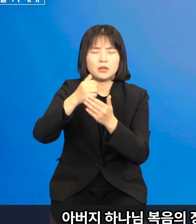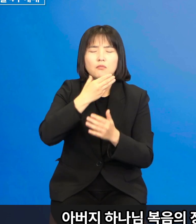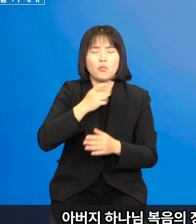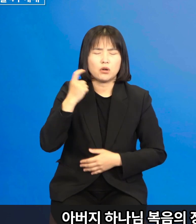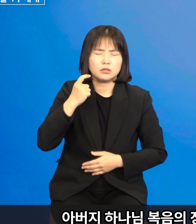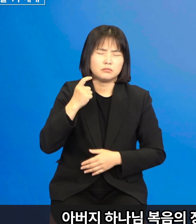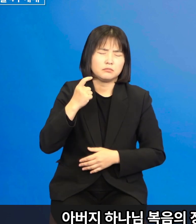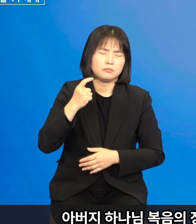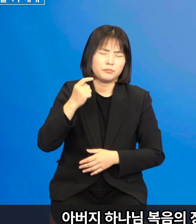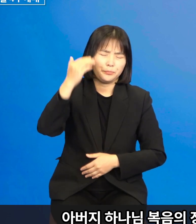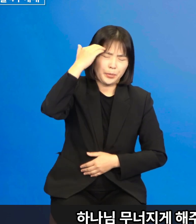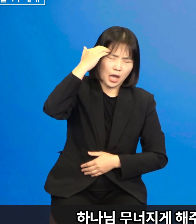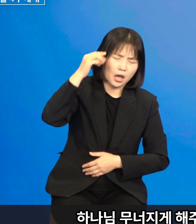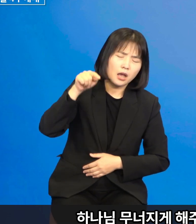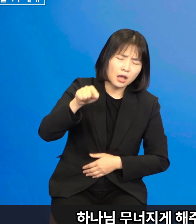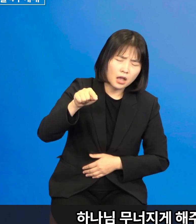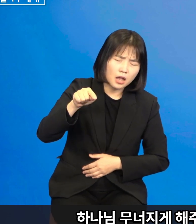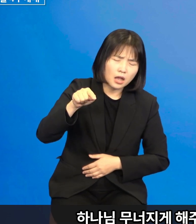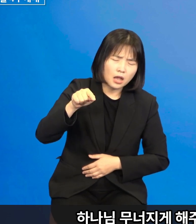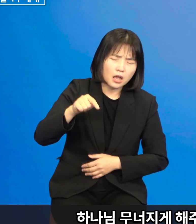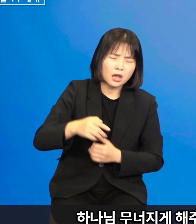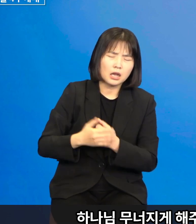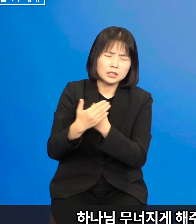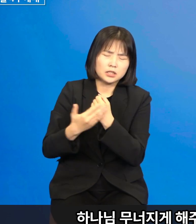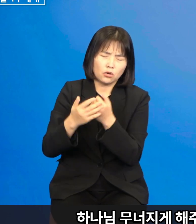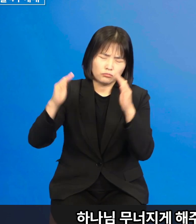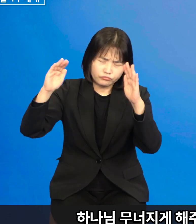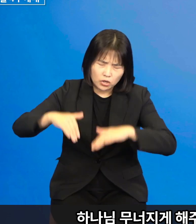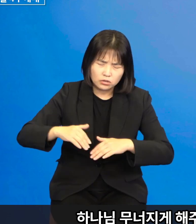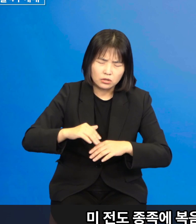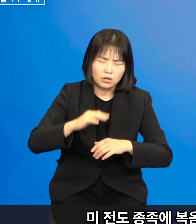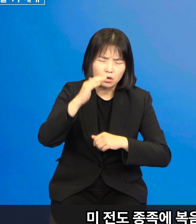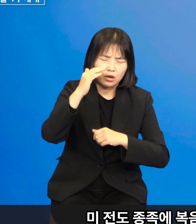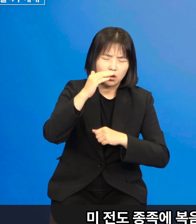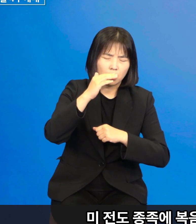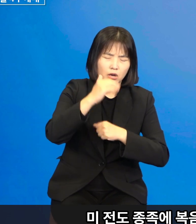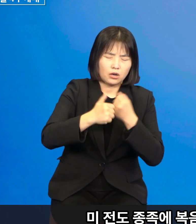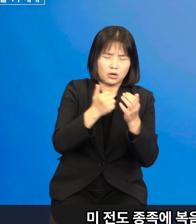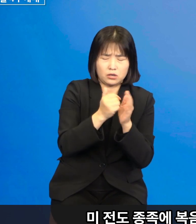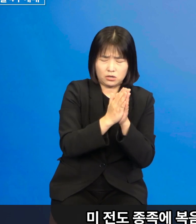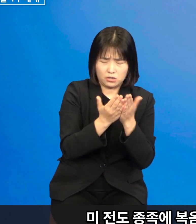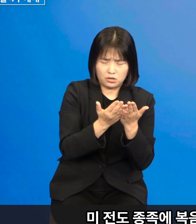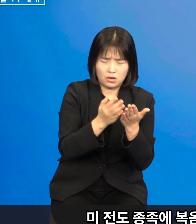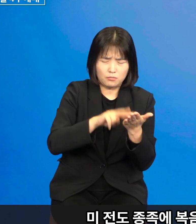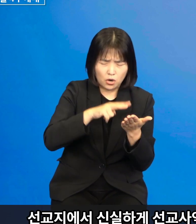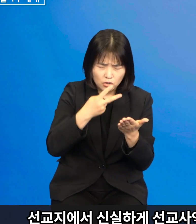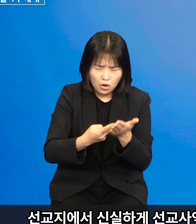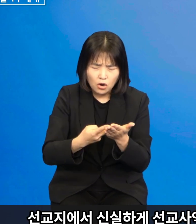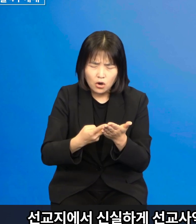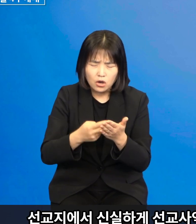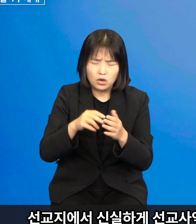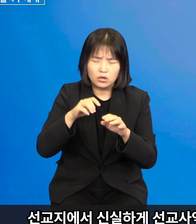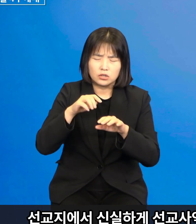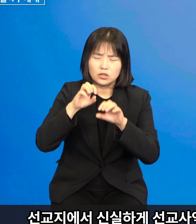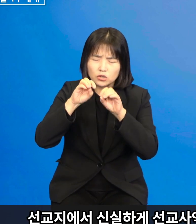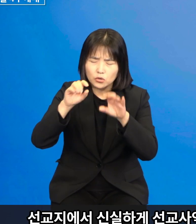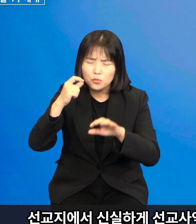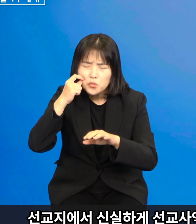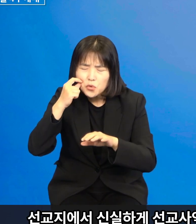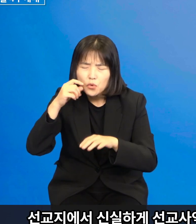장벽들이 발벌하심의 은혜로 하나님 무너지게 해주셔서 성경이 번역되어지고 미전도 종족의 복음이 증거되게 해주시고,